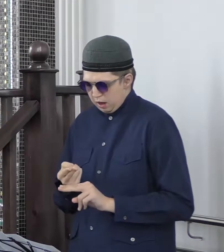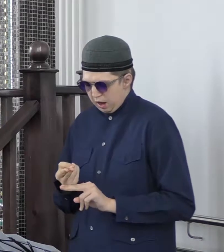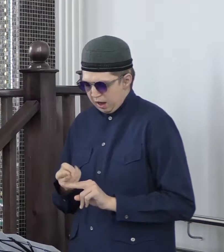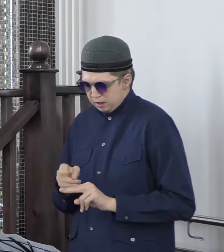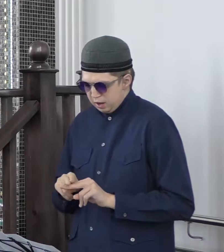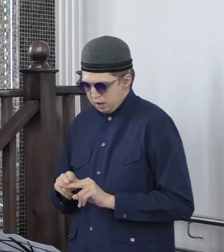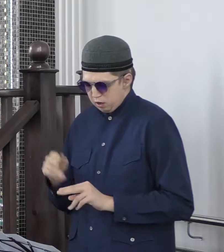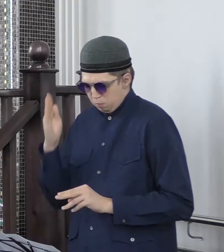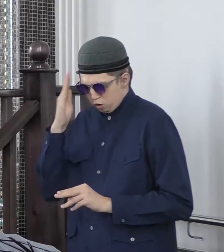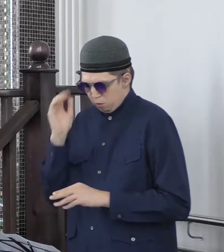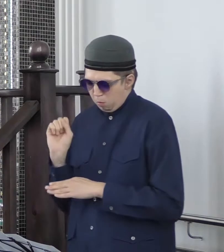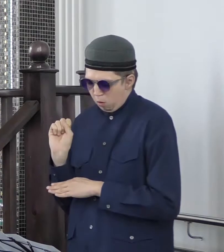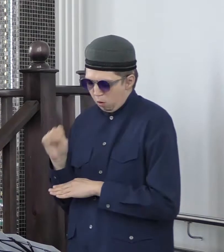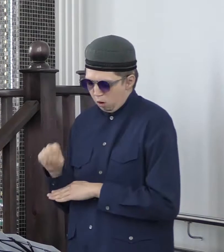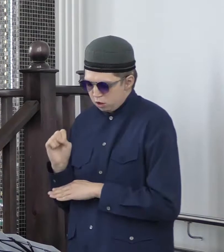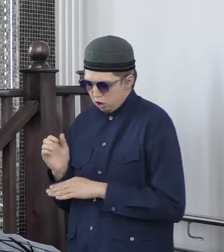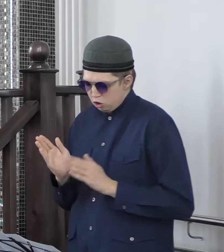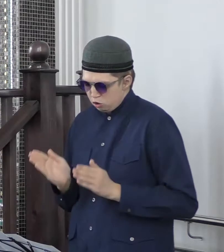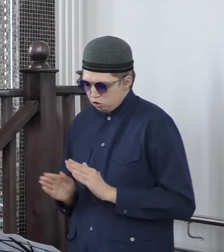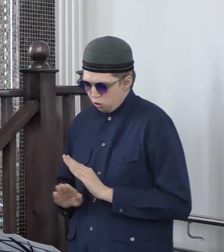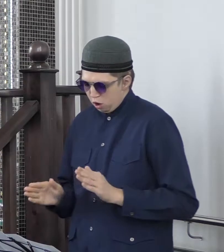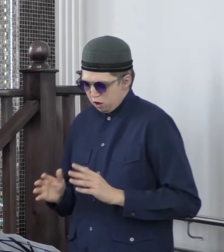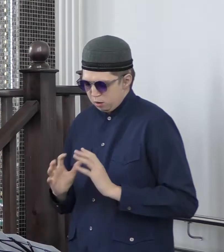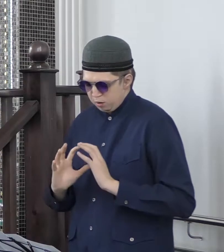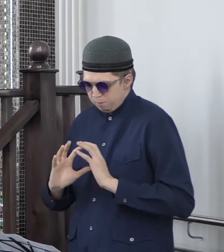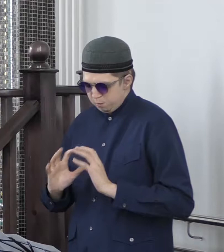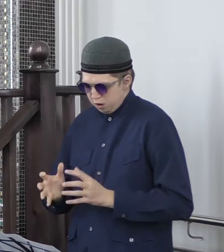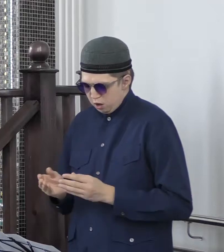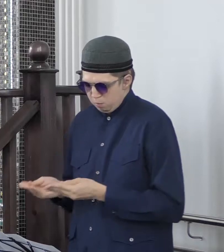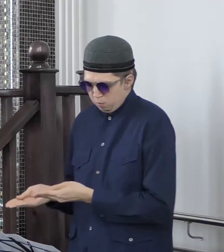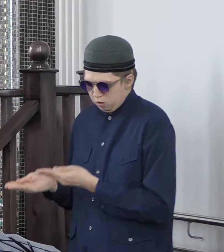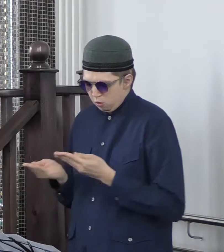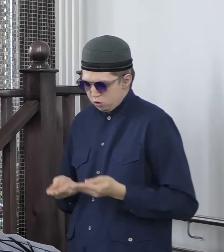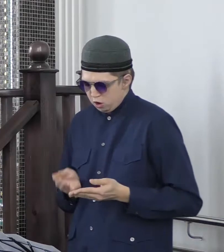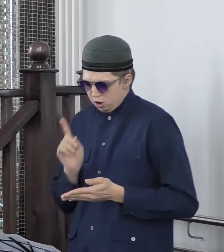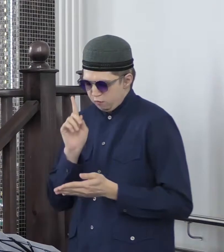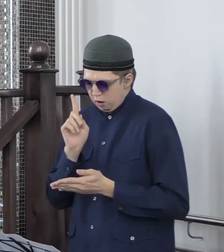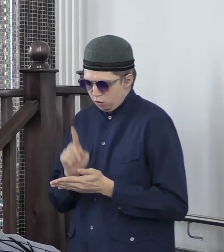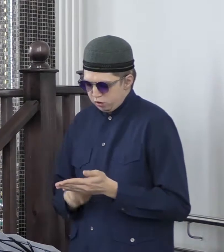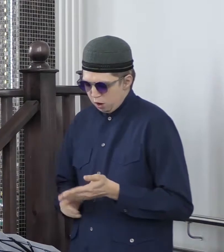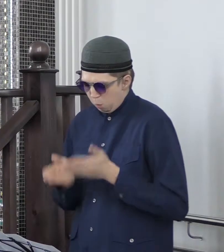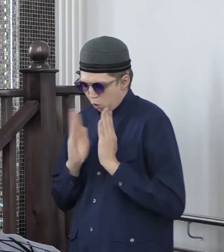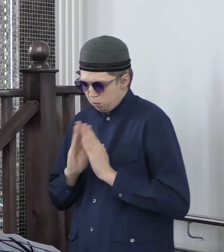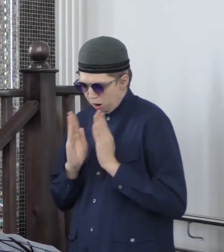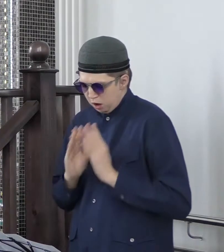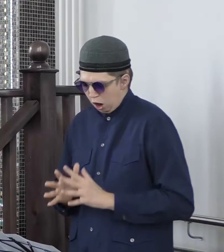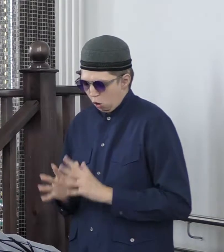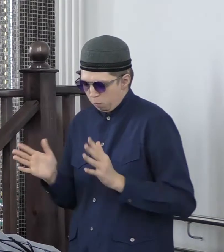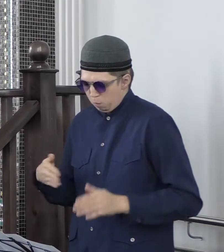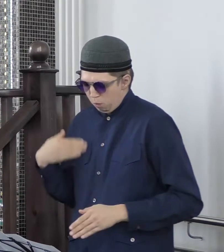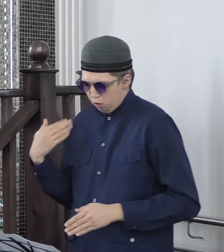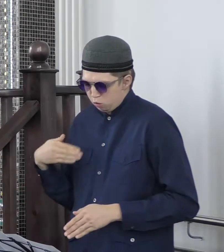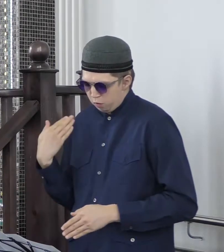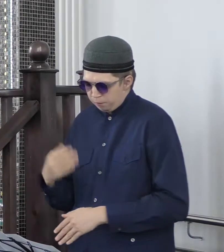في الجنة بالله يعمل في الجنة أيضا مبارك السنة يعمل صلى الله عليه وسلم دعاء إلى الله ما